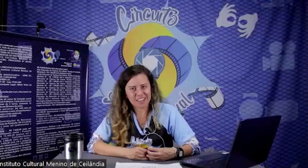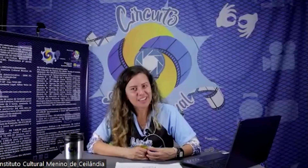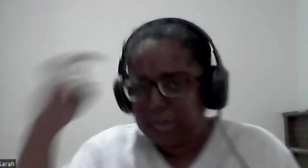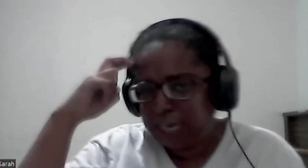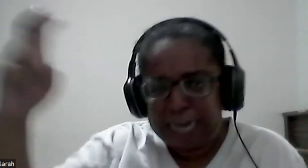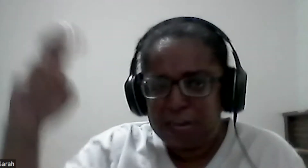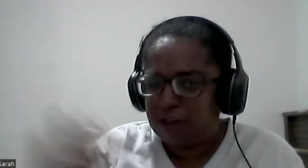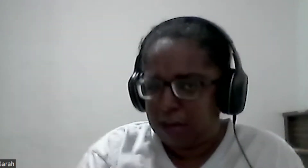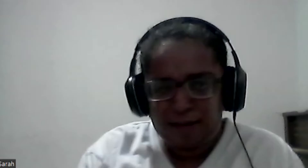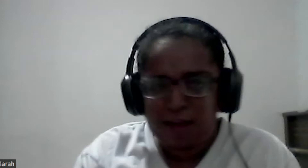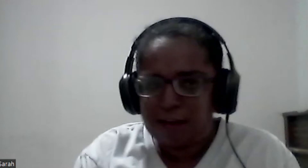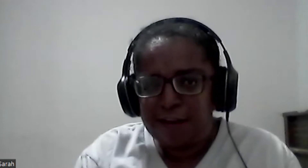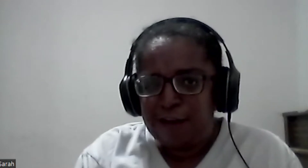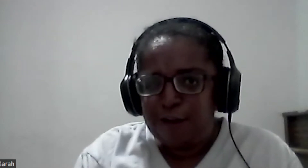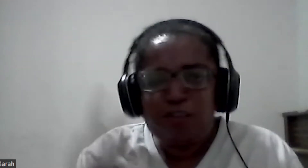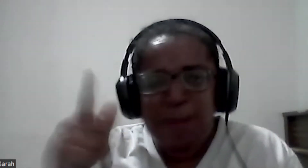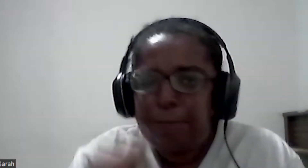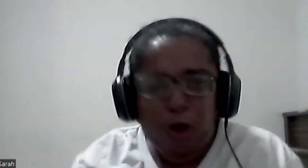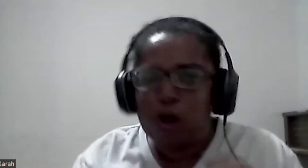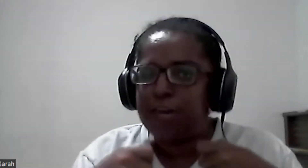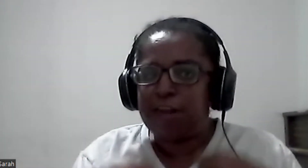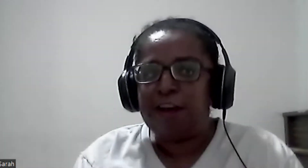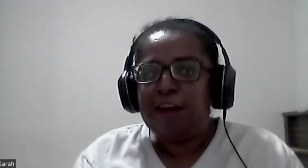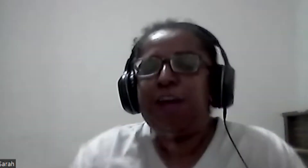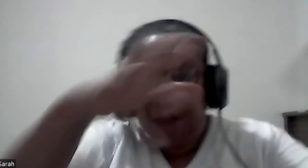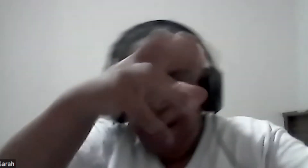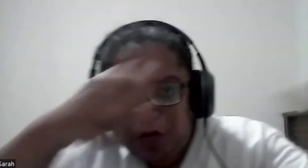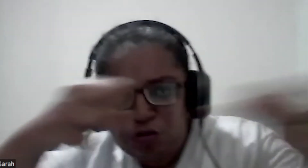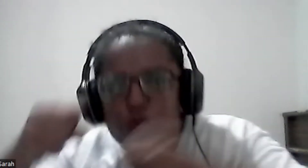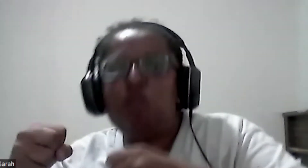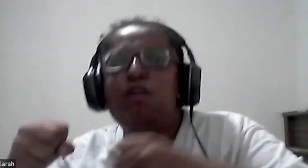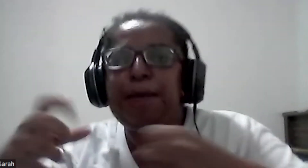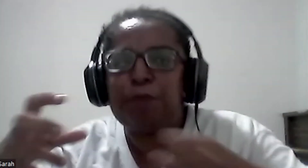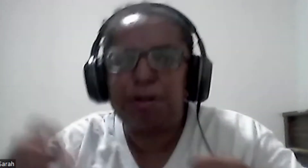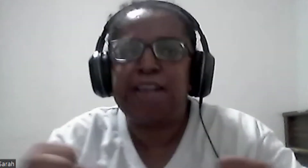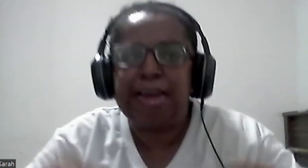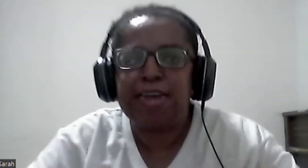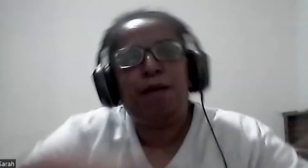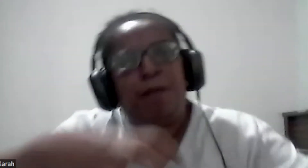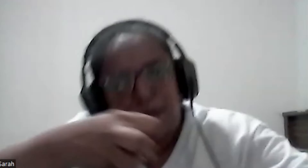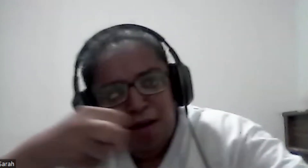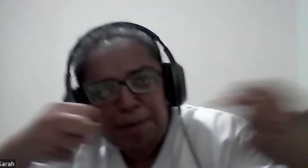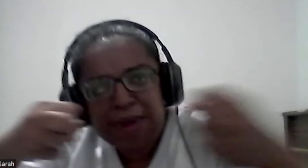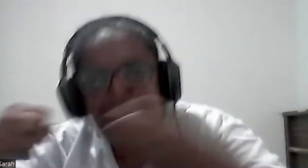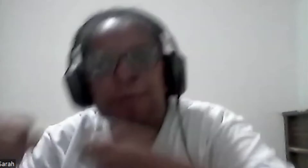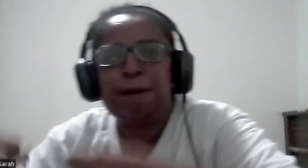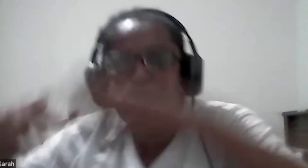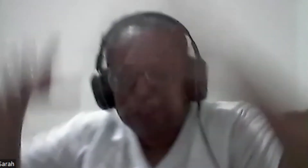é inteligente, você pode. Eu pegava o surdo na época do açaí, pegava para mostrar como